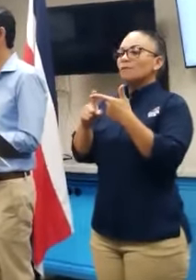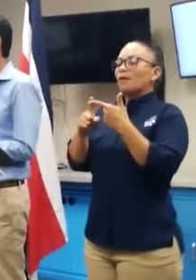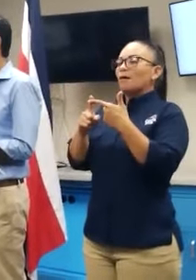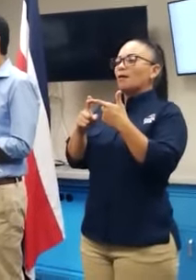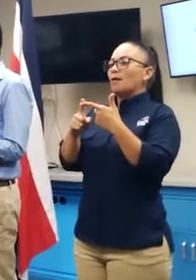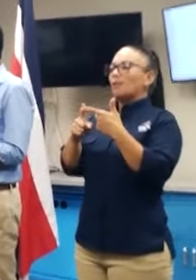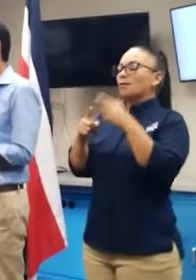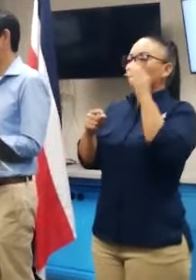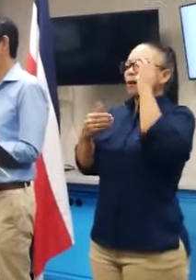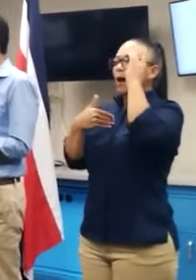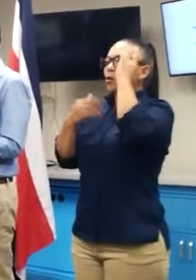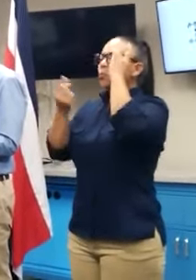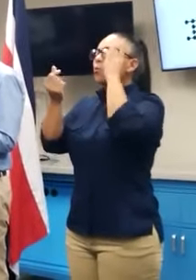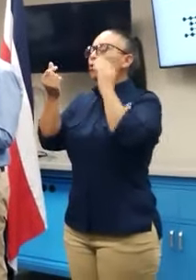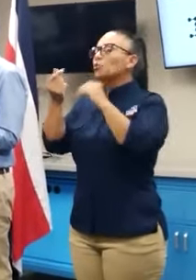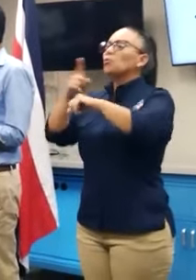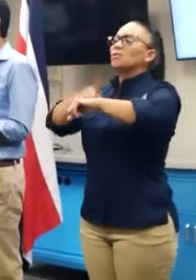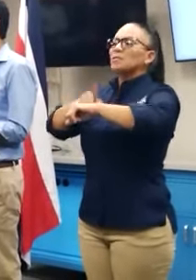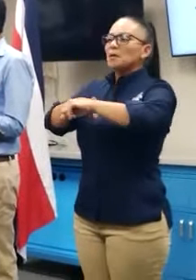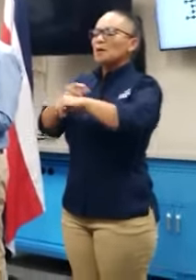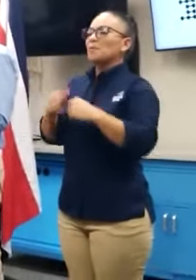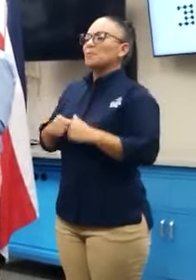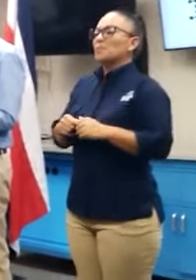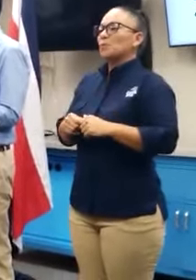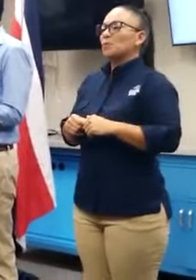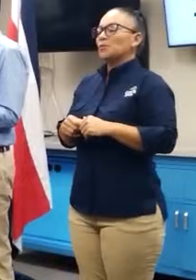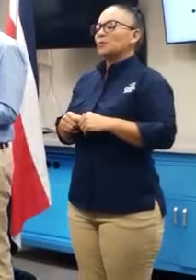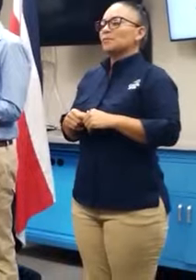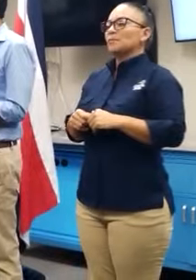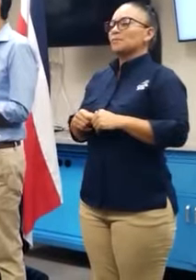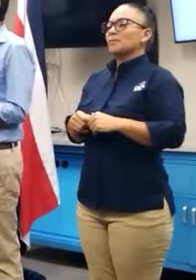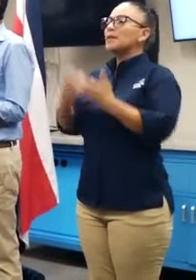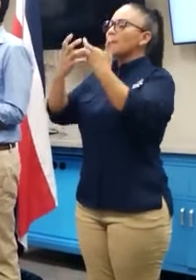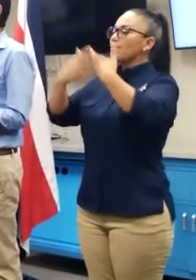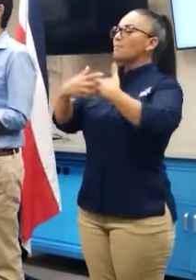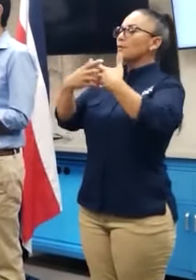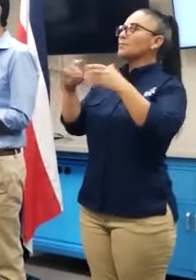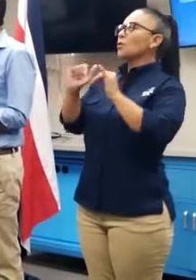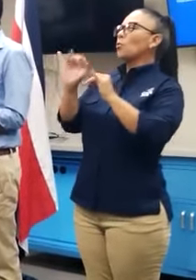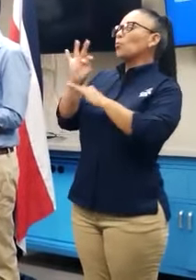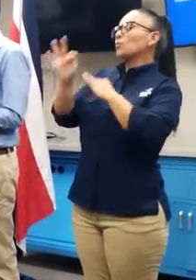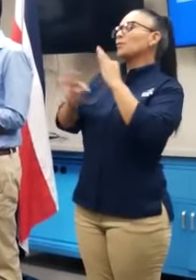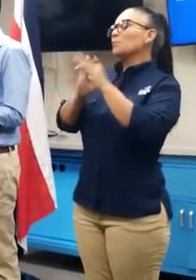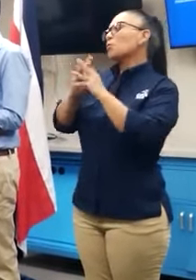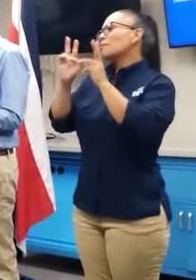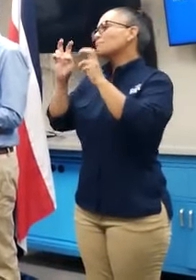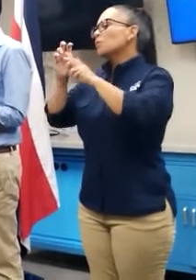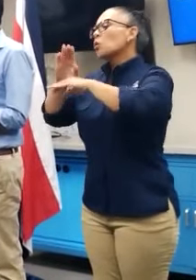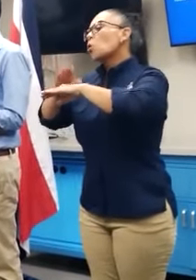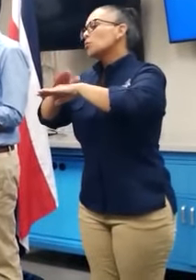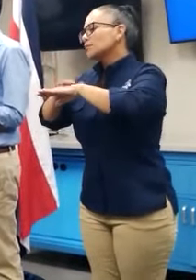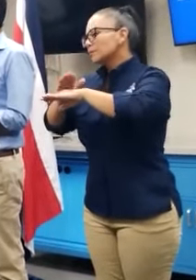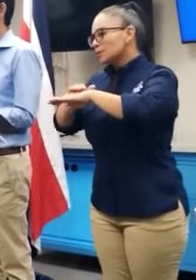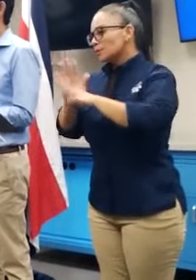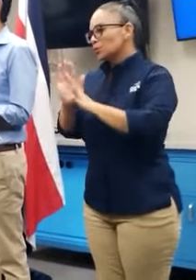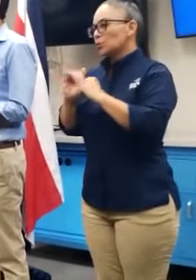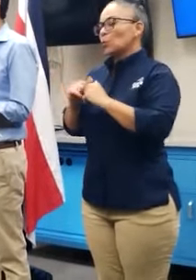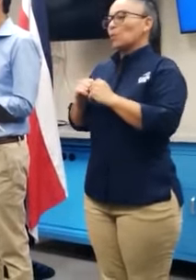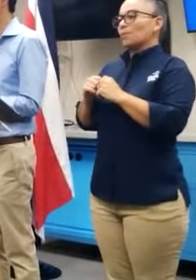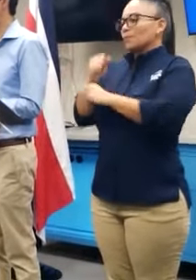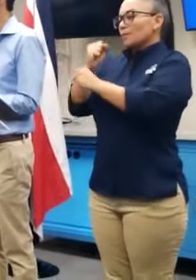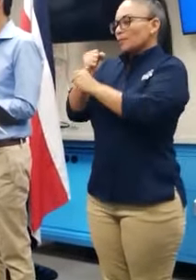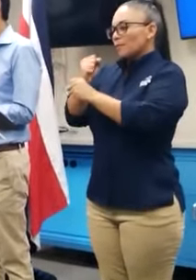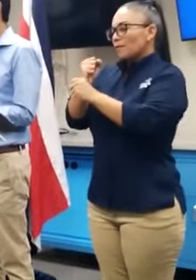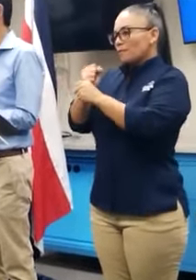un monto de tiempo en el cual la empresa lo toma como un tipo de concesión, digamos, en el cual lo opera